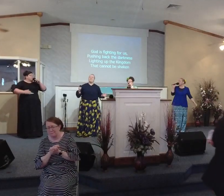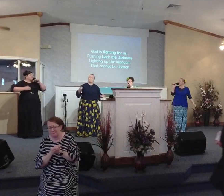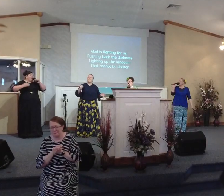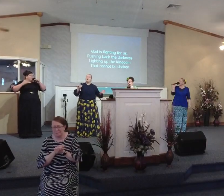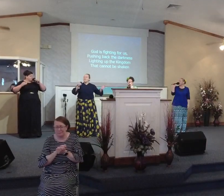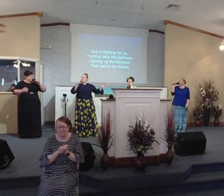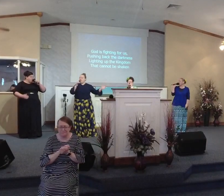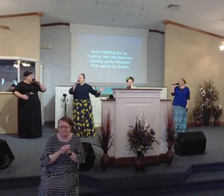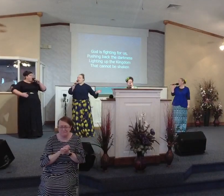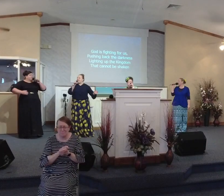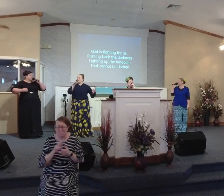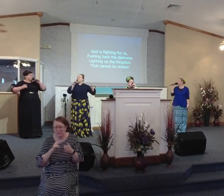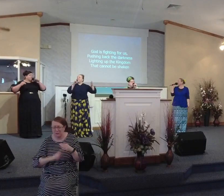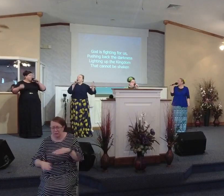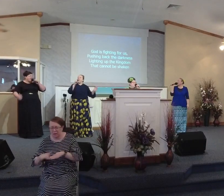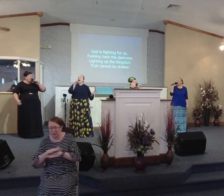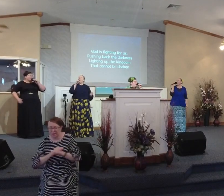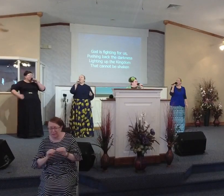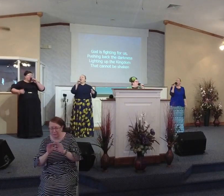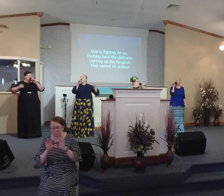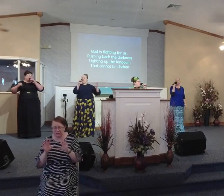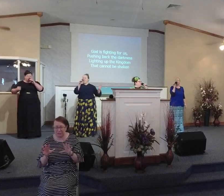caminos,